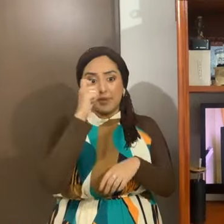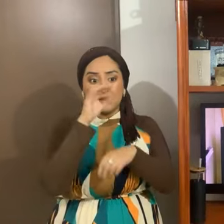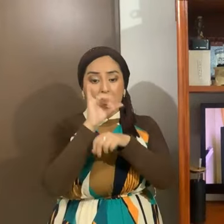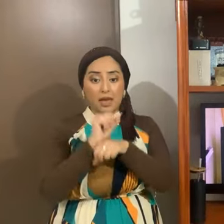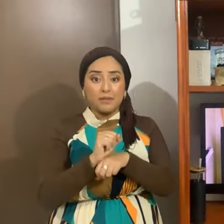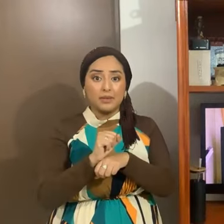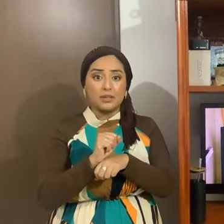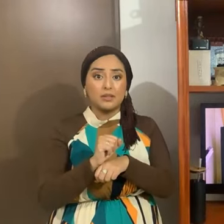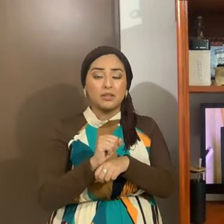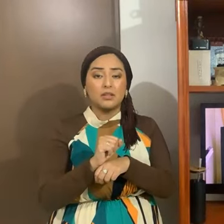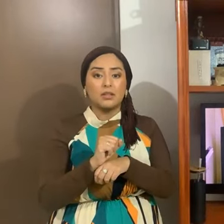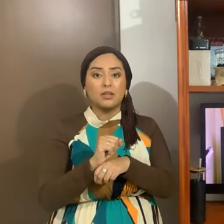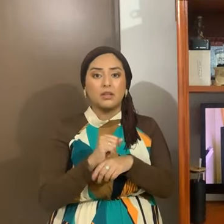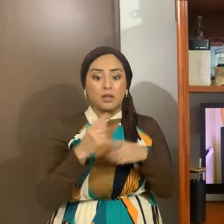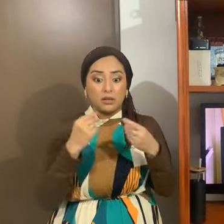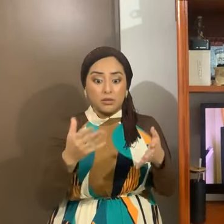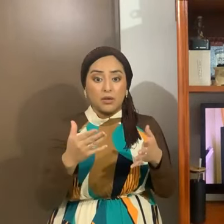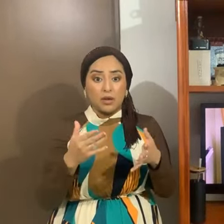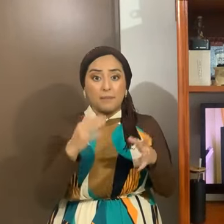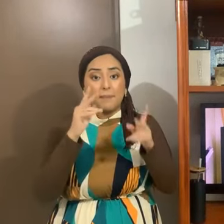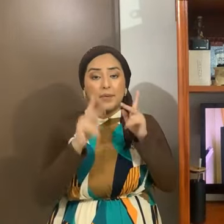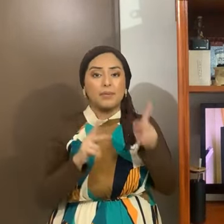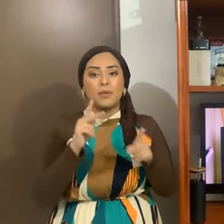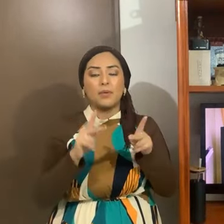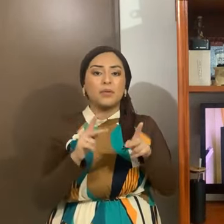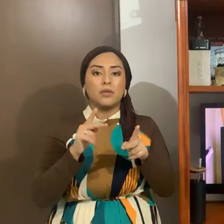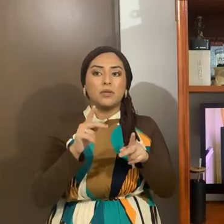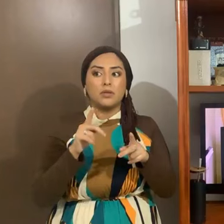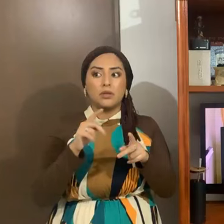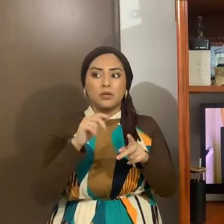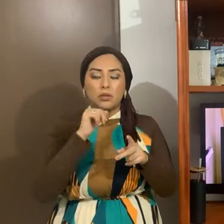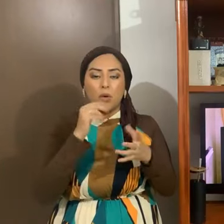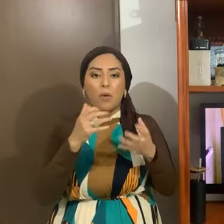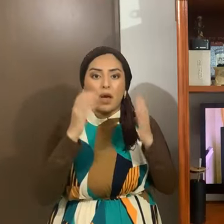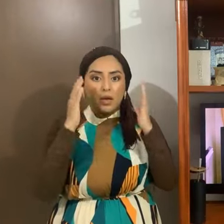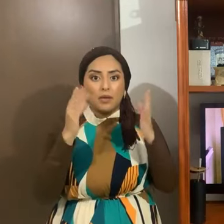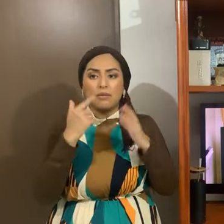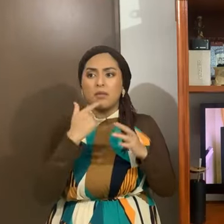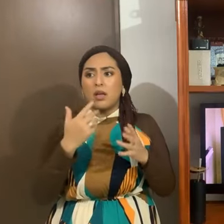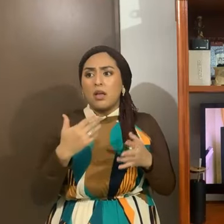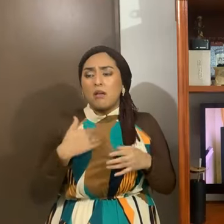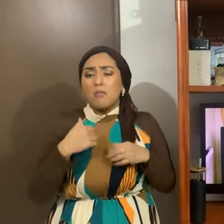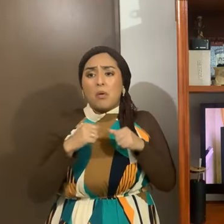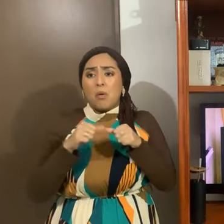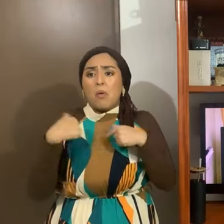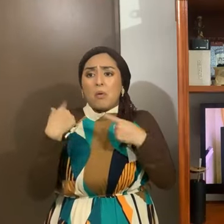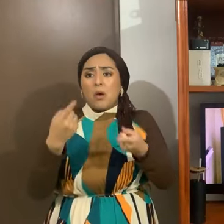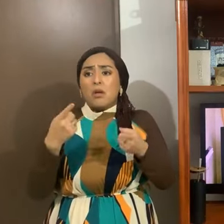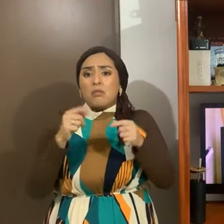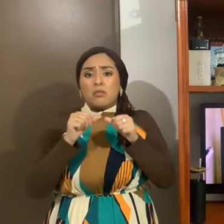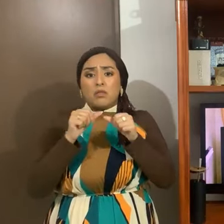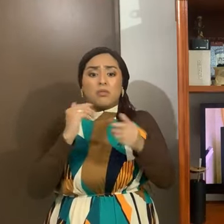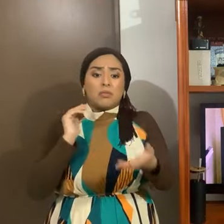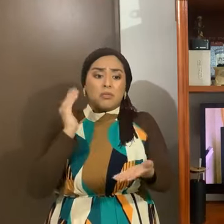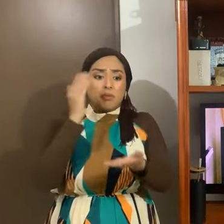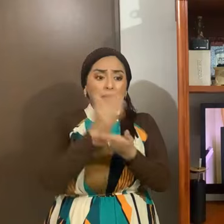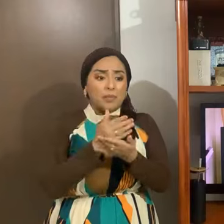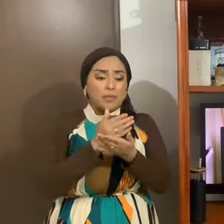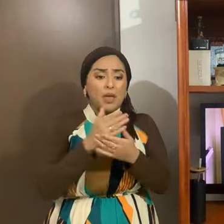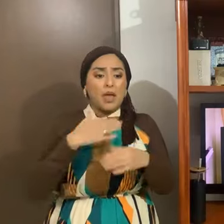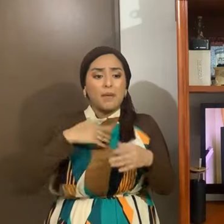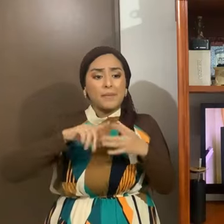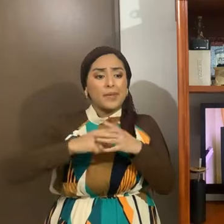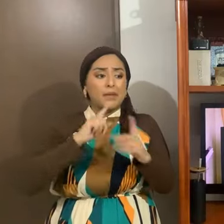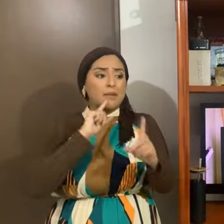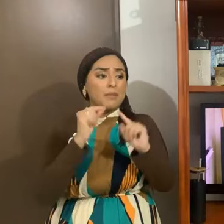hábitos y se hacen en automático, las personas ya no quieren darse cuenta. Dicen, pero es que yo siempre he sido así. A donde llego empiezo a hablar mal